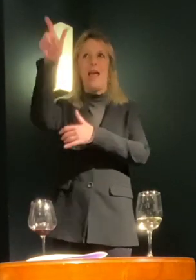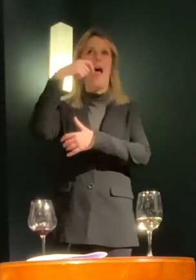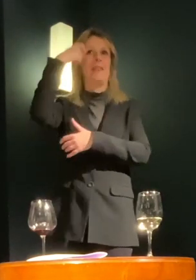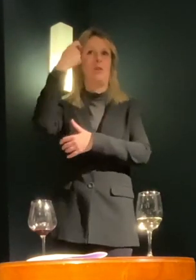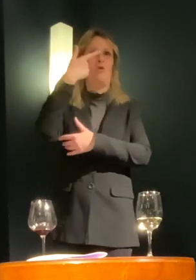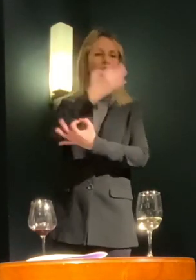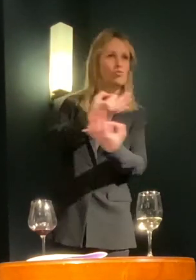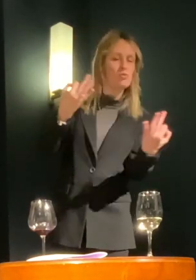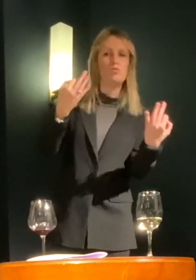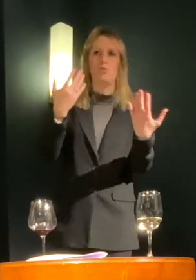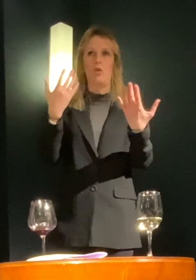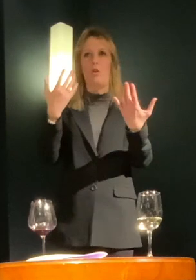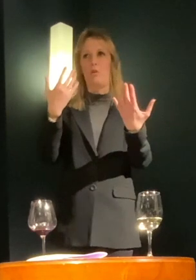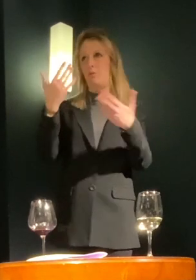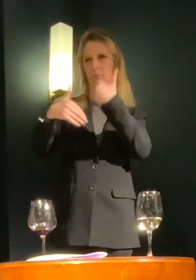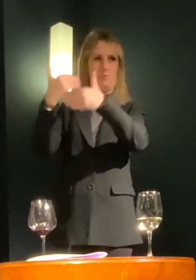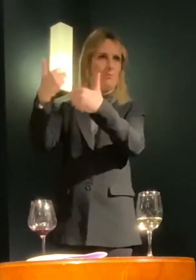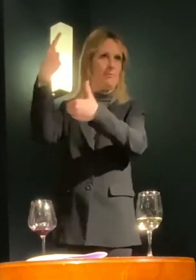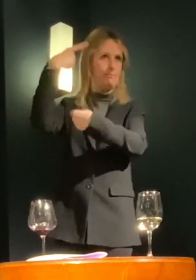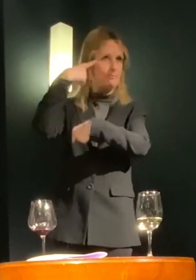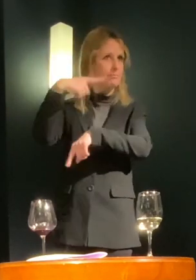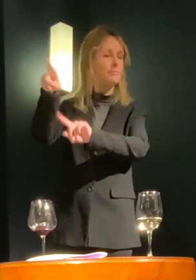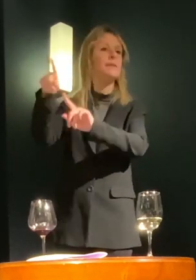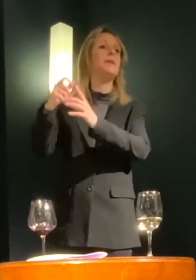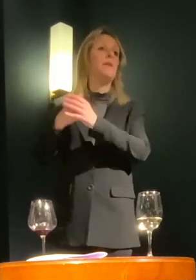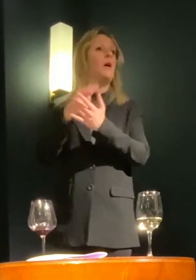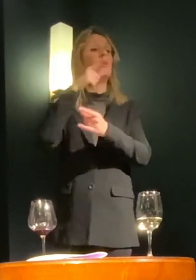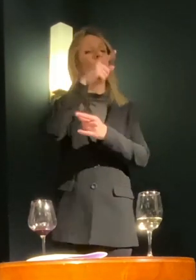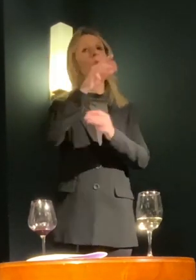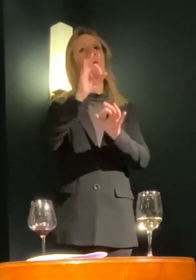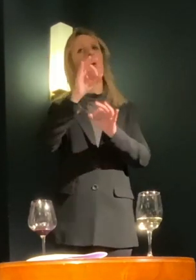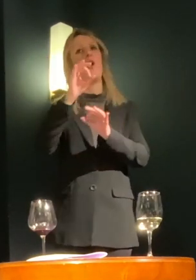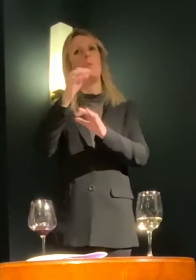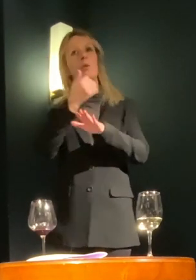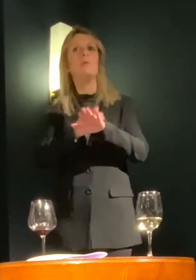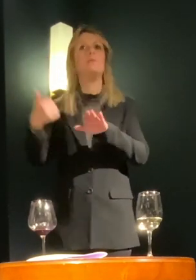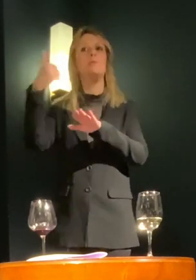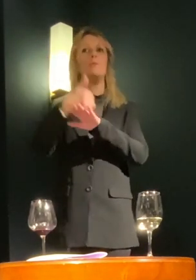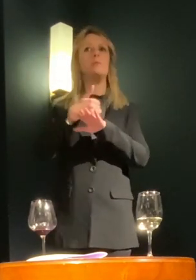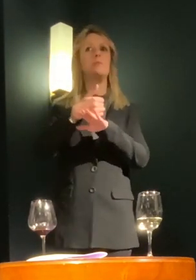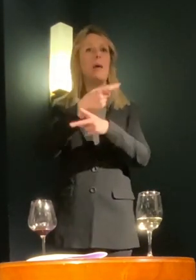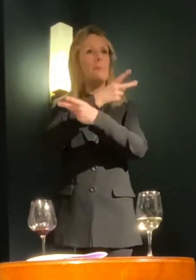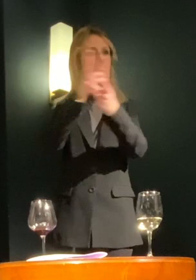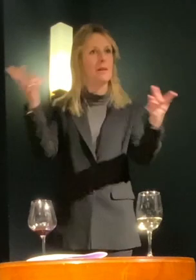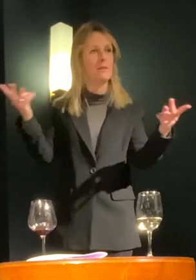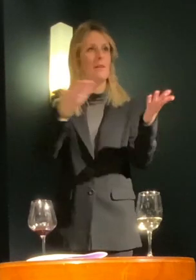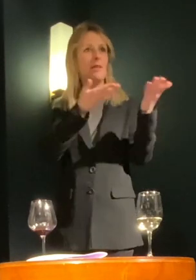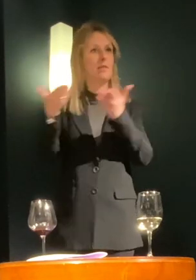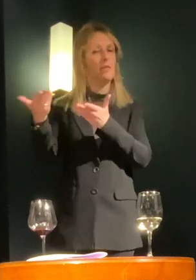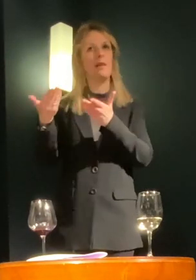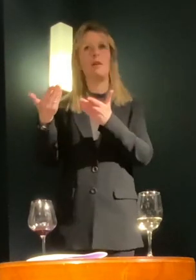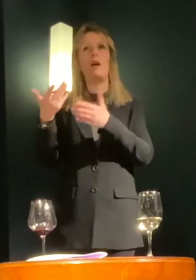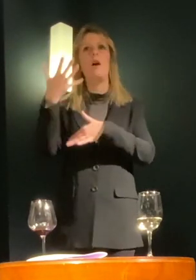resto. Però, e quindi tu sei abituato, diciamo, in prima puntata o all'inizio, la prima volta che presenti il personaggio, dai 5 righe